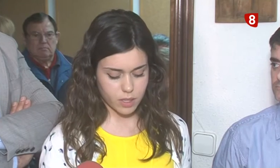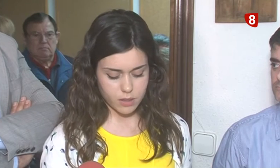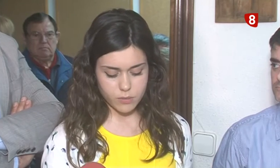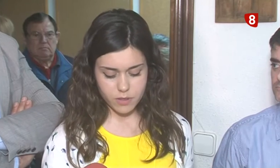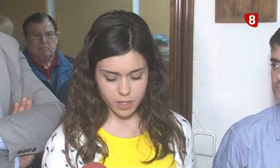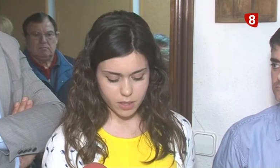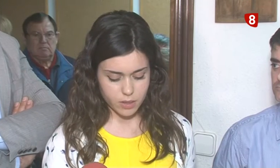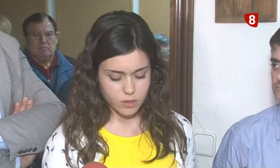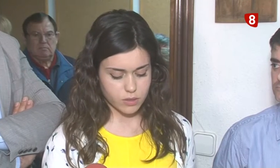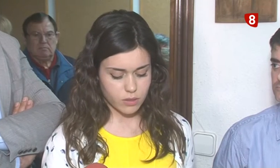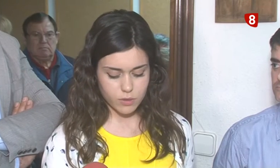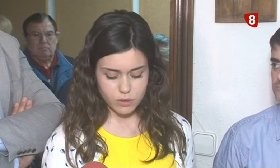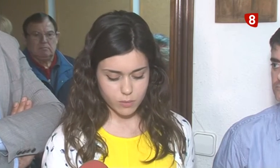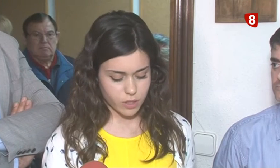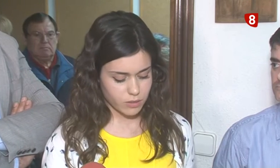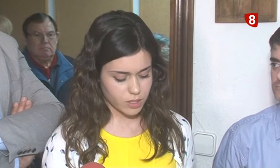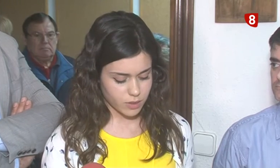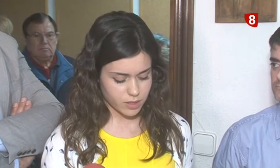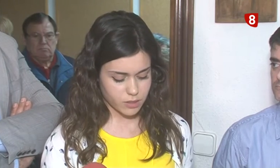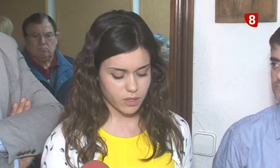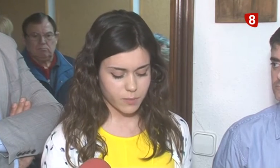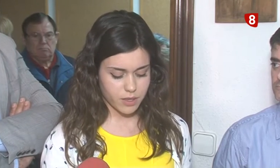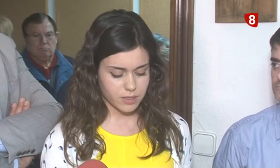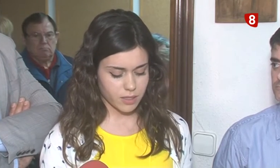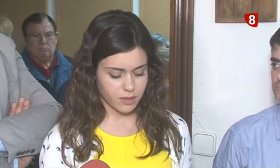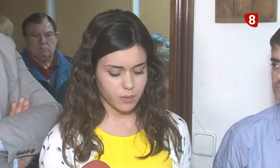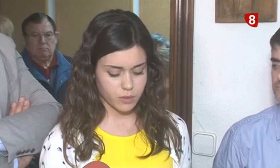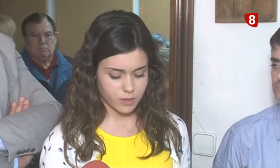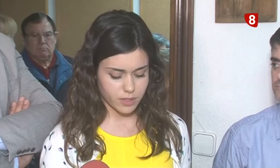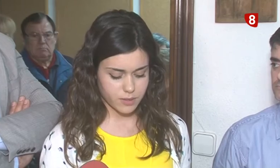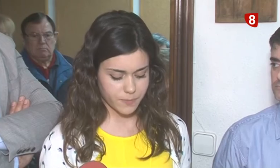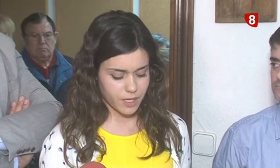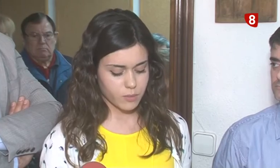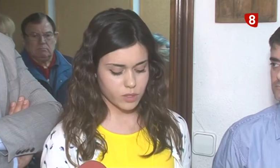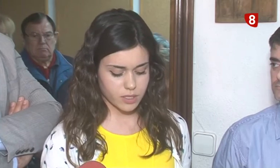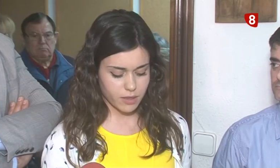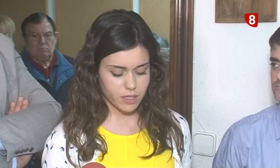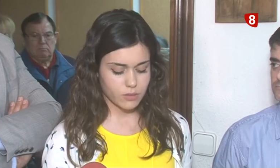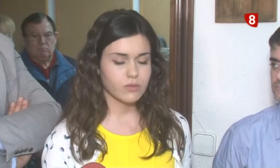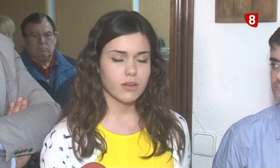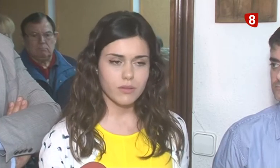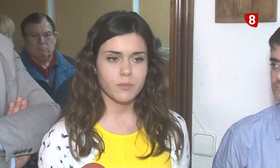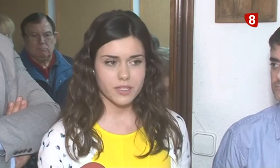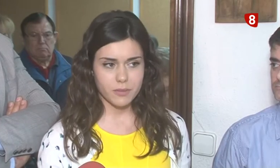como familiar. Son como nuestro amuleto de la suerte, son capaces de realizar imposibles. Muchas gracias, un saludo de parte de mi